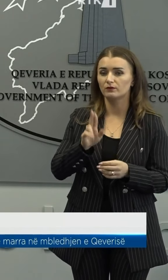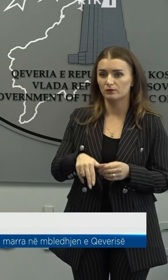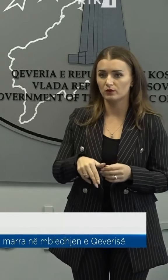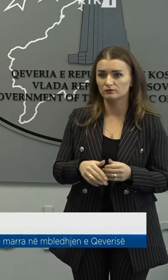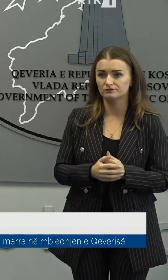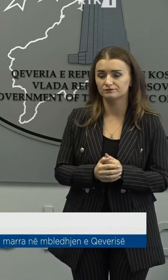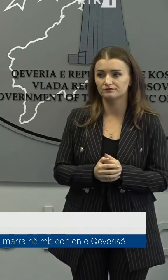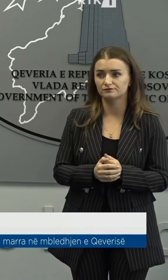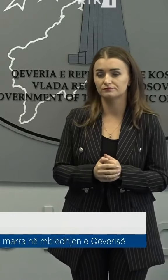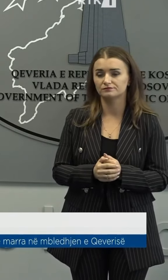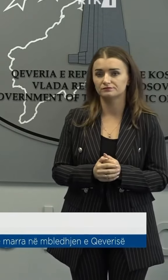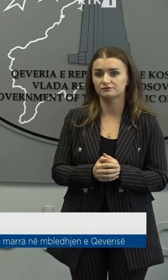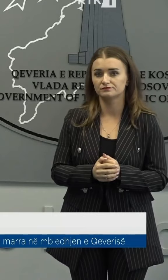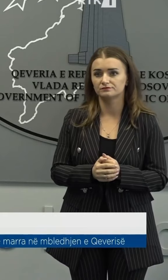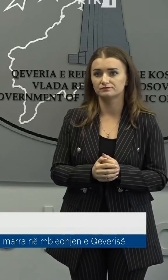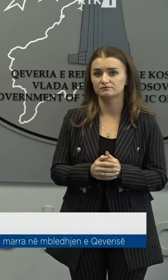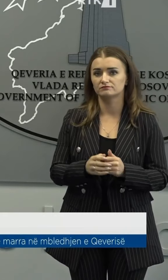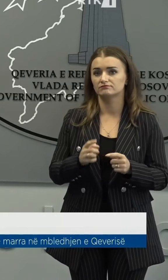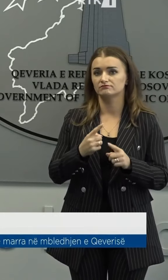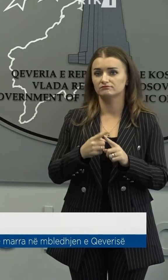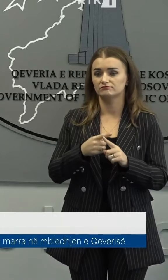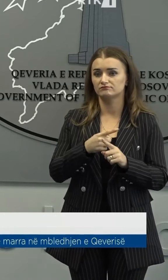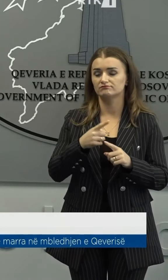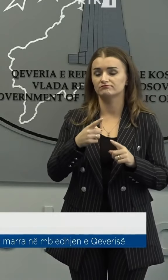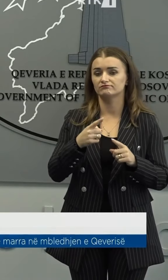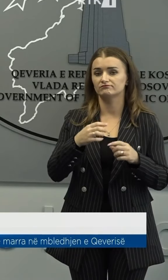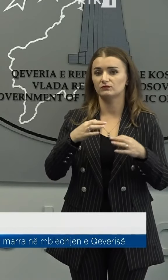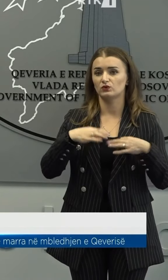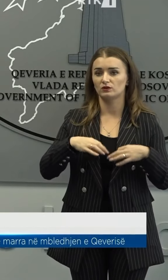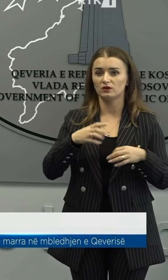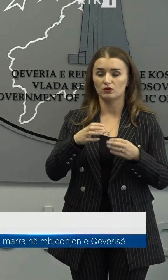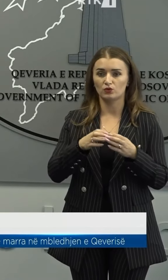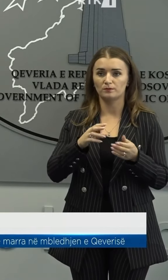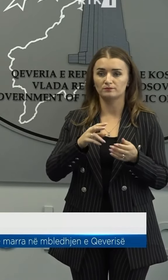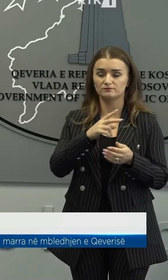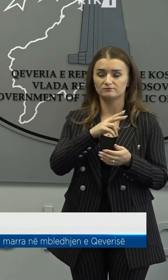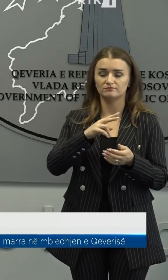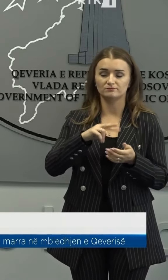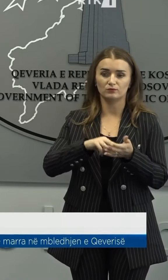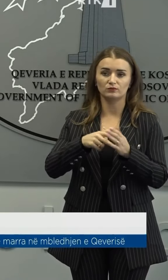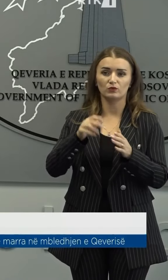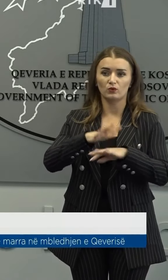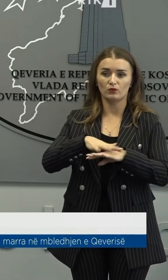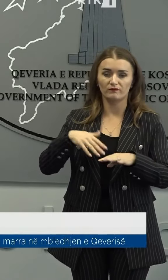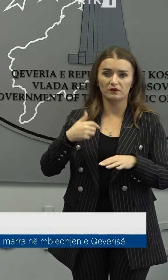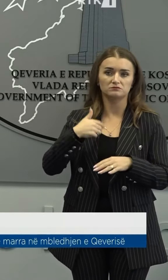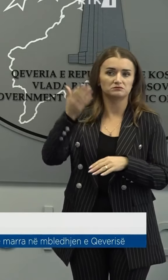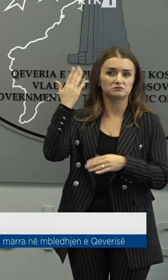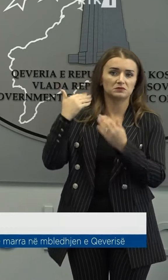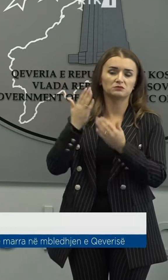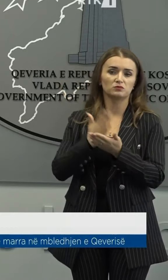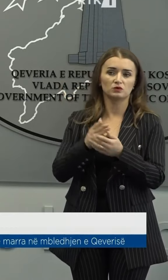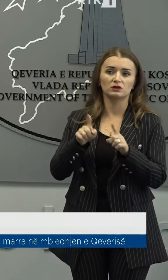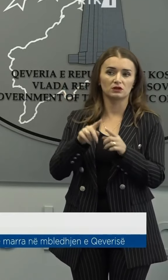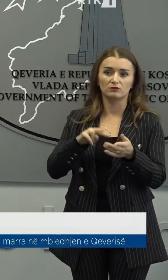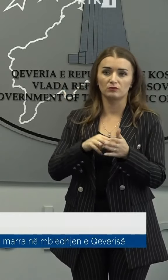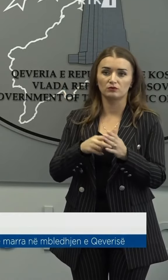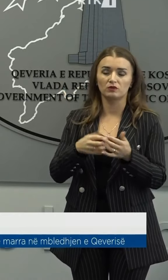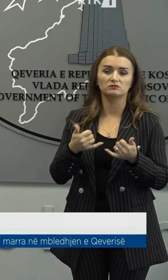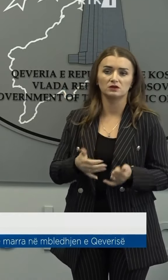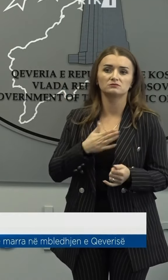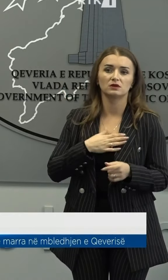dhe kryetarës grupit tonë parlamentar. Këtë e kemi parë edhe në të kaluarën dhe unë nuk pres shumë